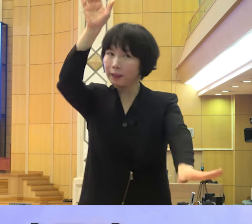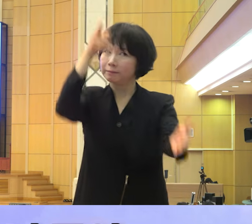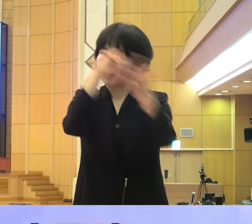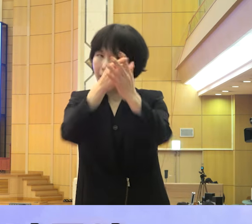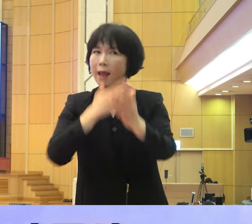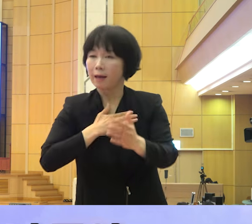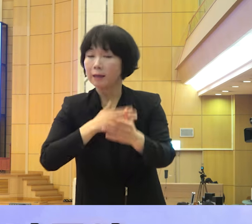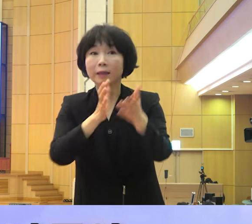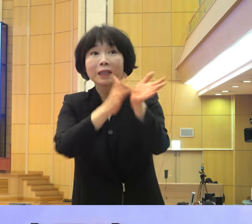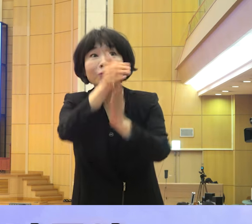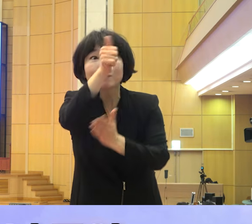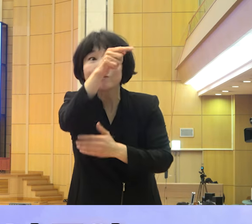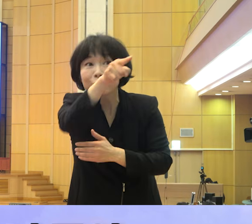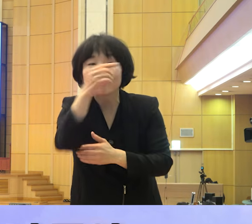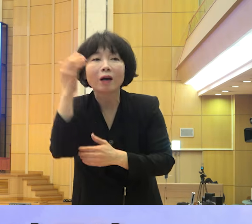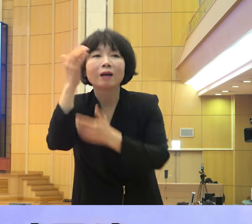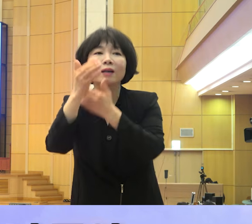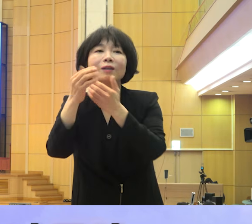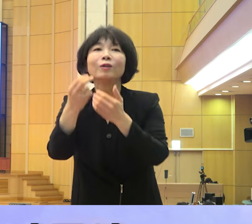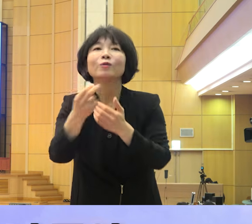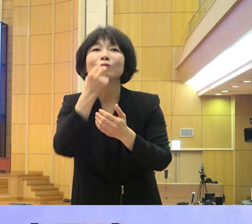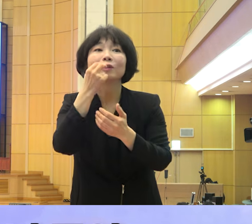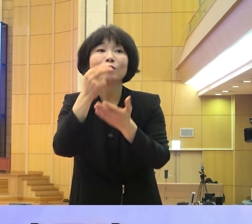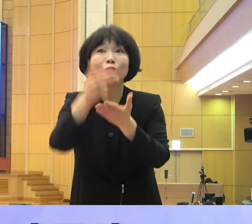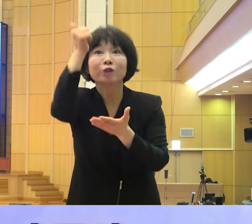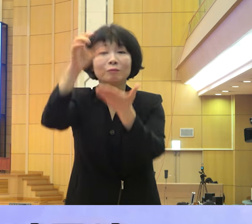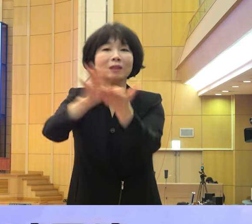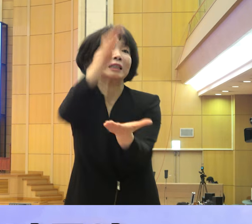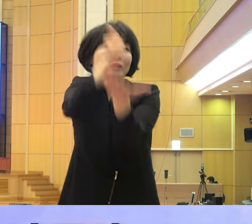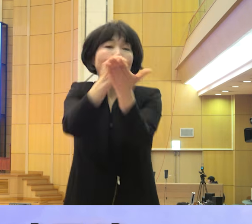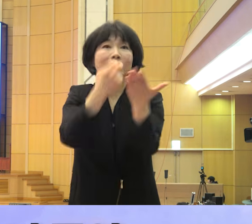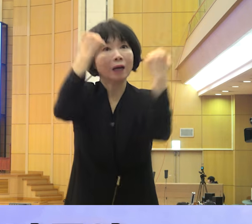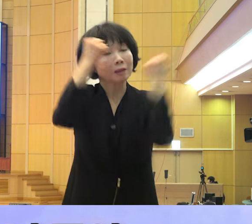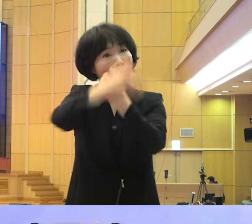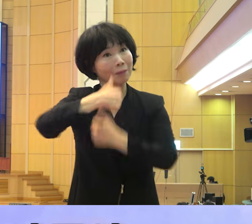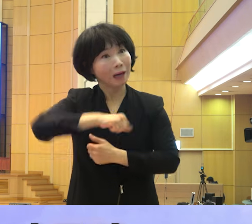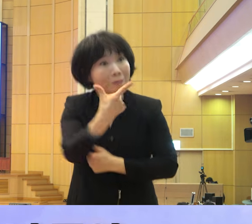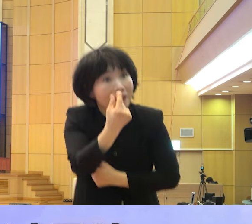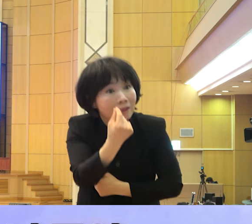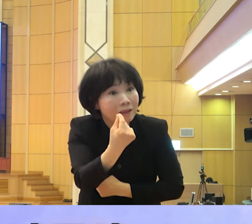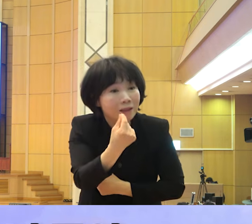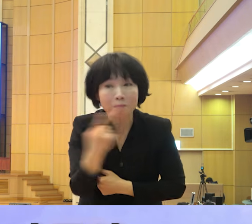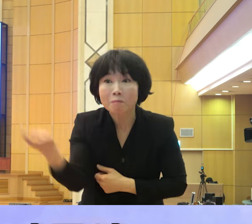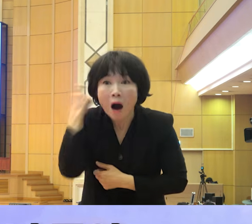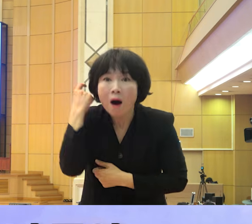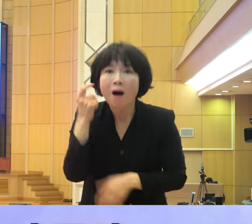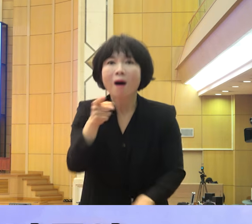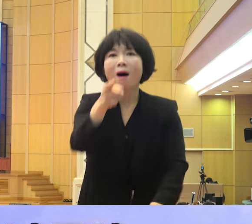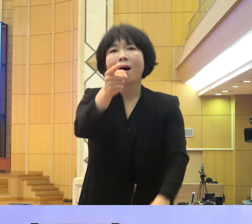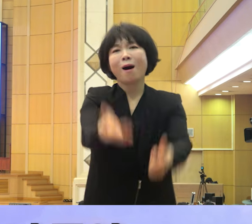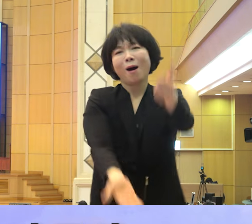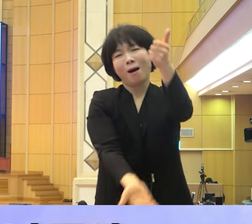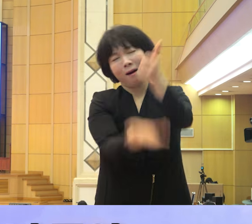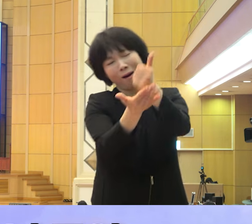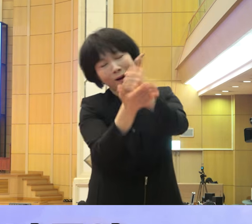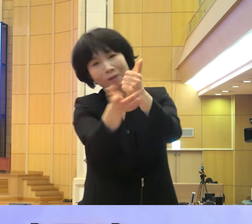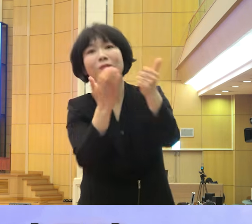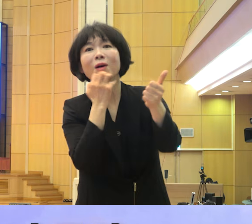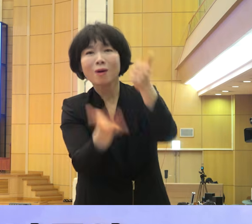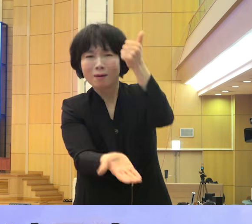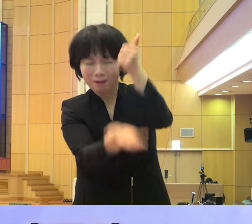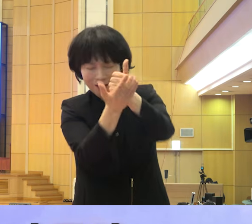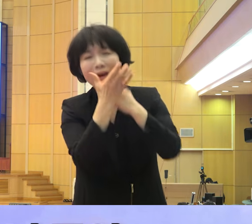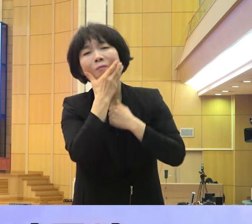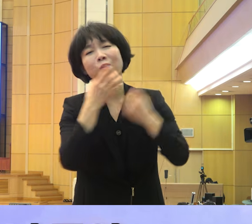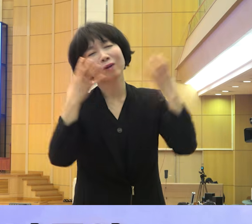살아계신 하나님의 아들입니다. 바요나 시몬아, 너가 복이 있다. 할렐루야. 오늘 우리가